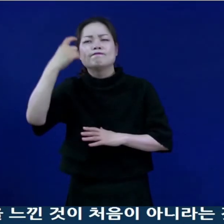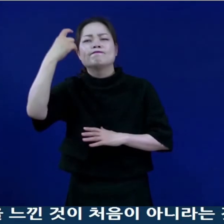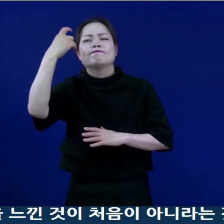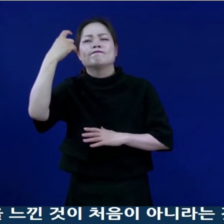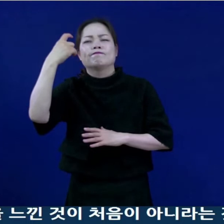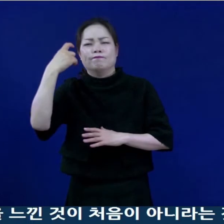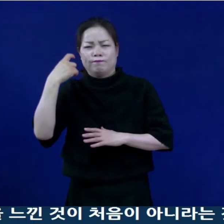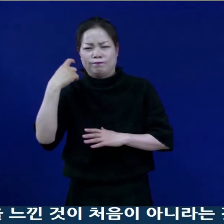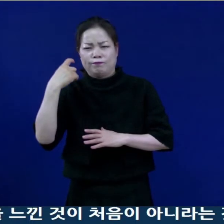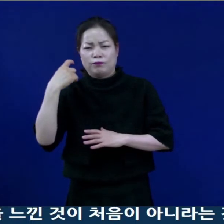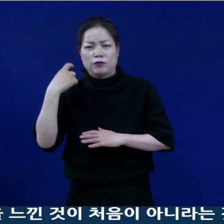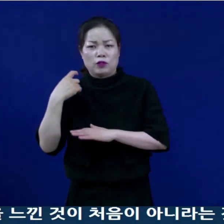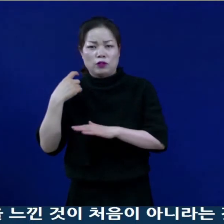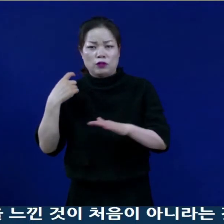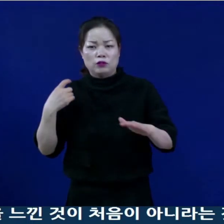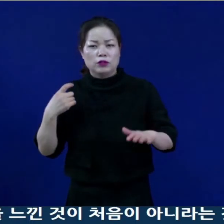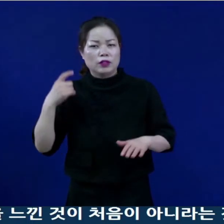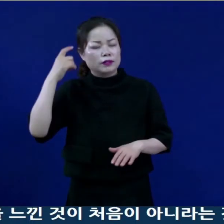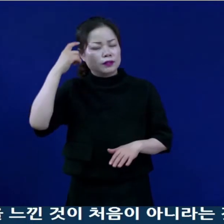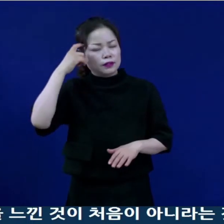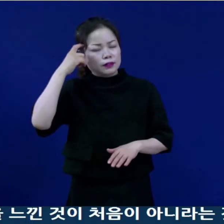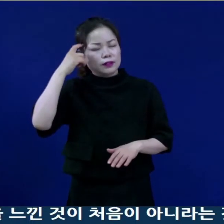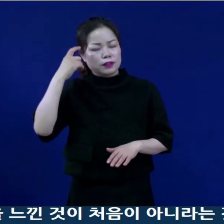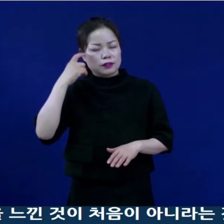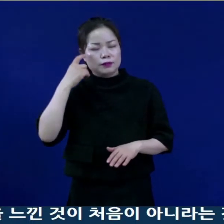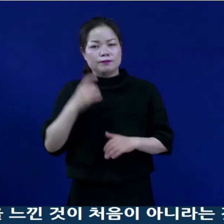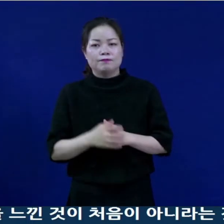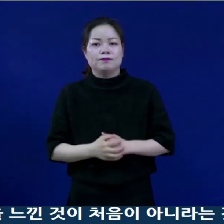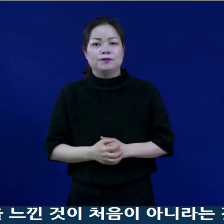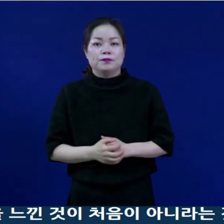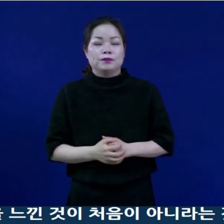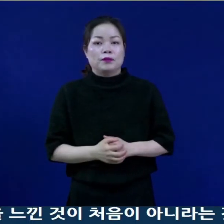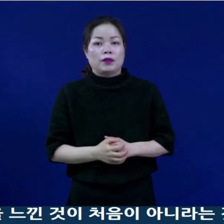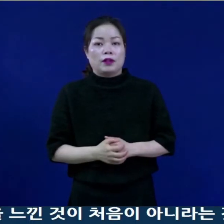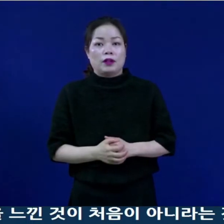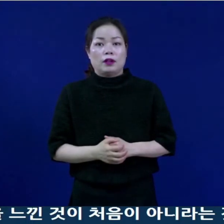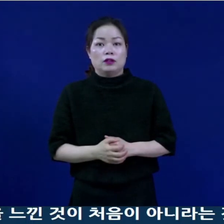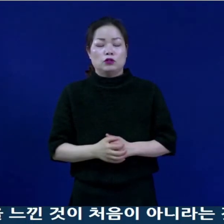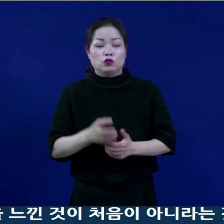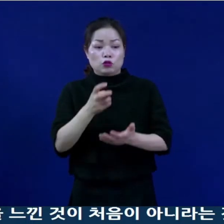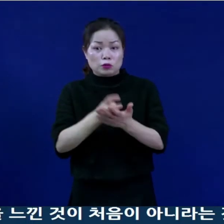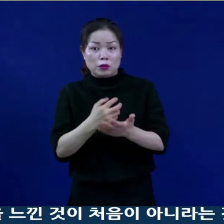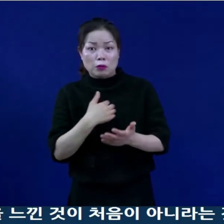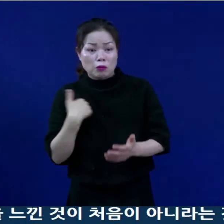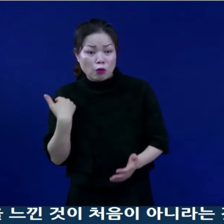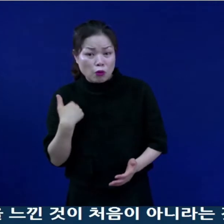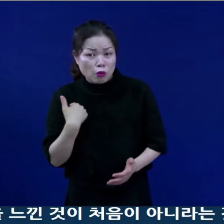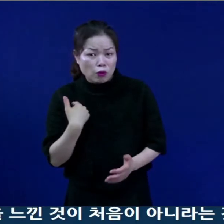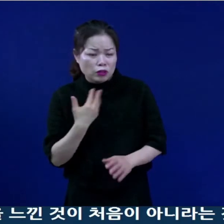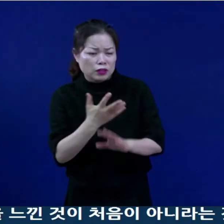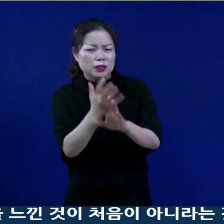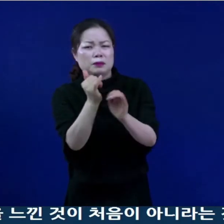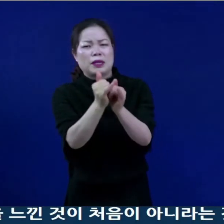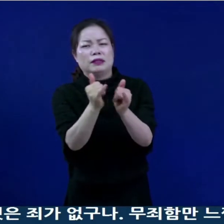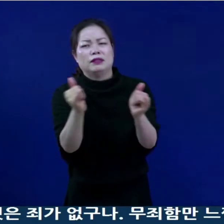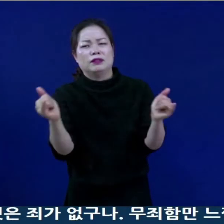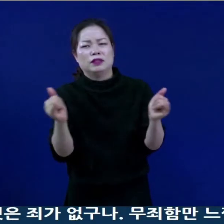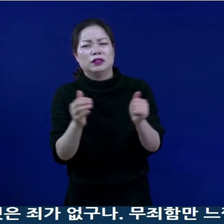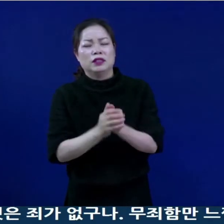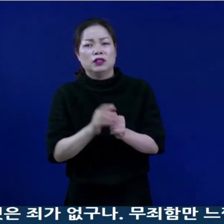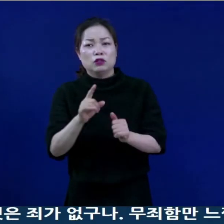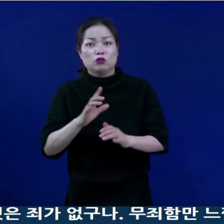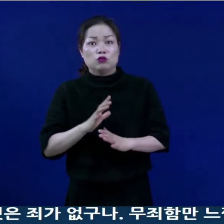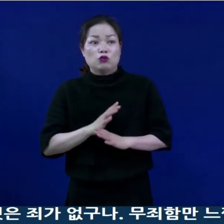느꼈다는 것을 우린 미루어 짐작할 수 있습니다. 그가 율법을 알지 못하고 그가 이방인이었지만, 그래서